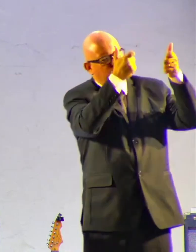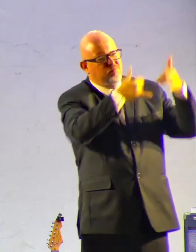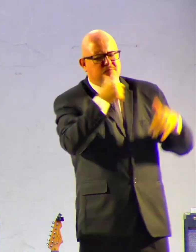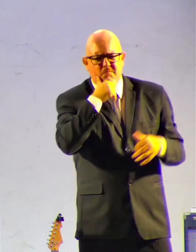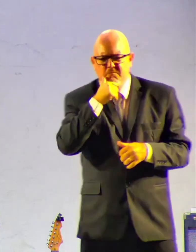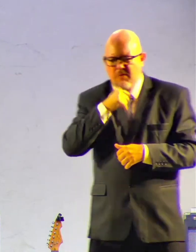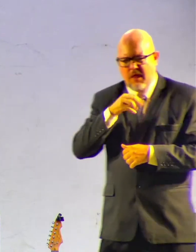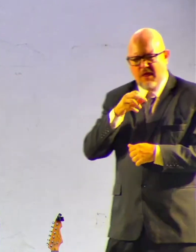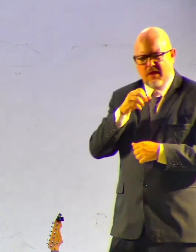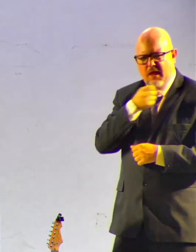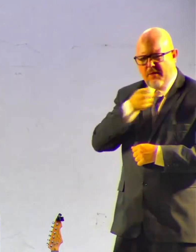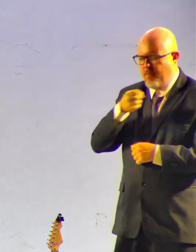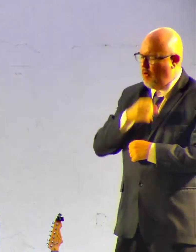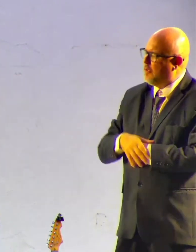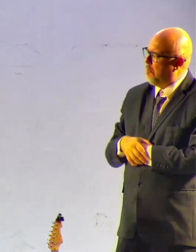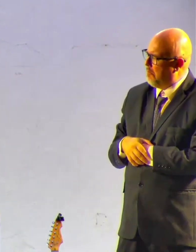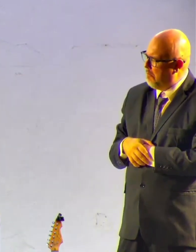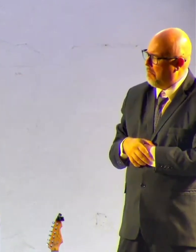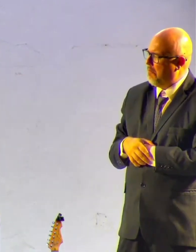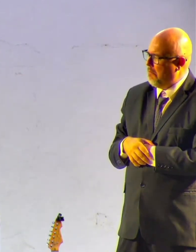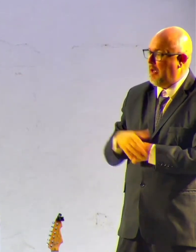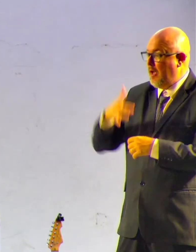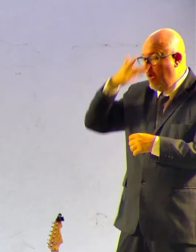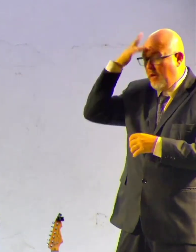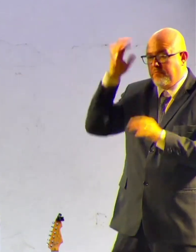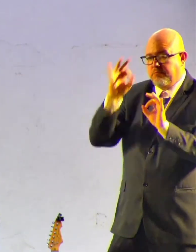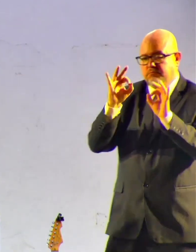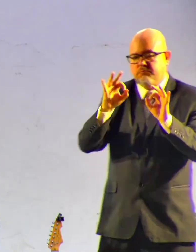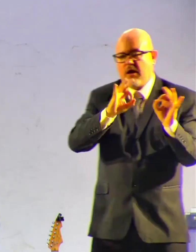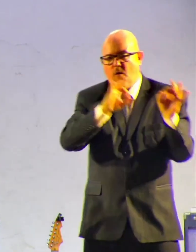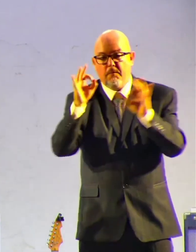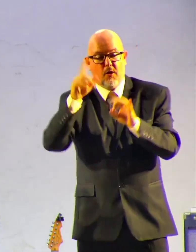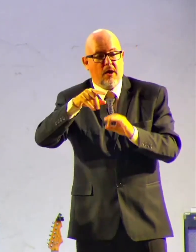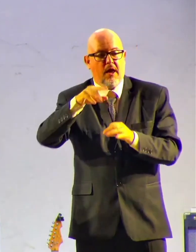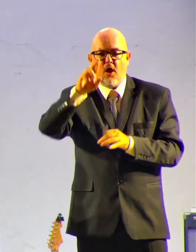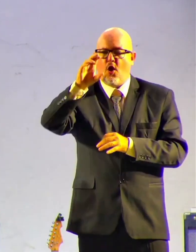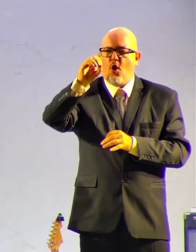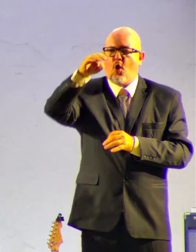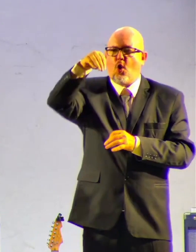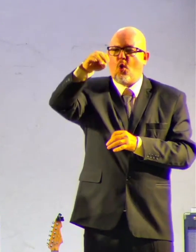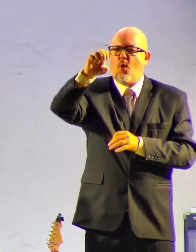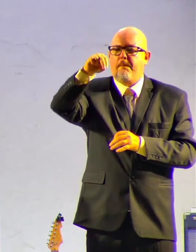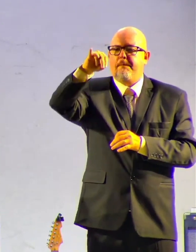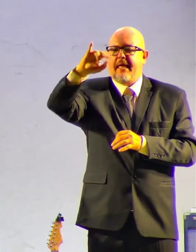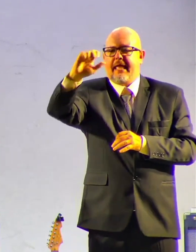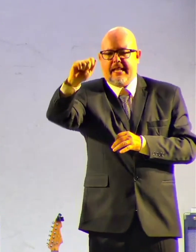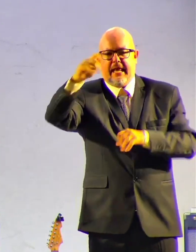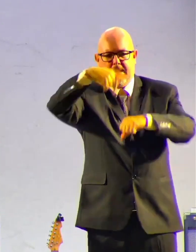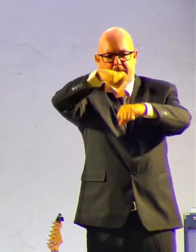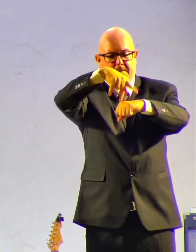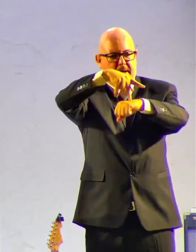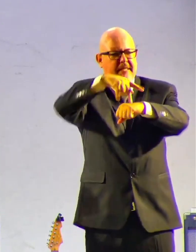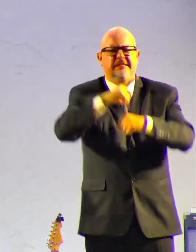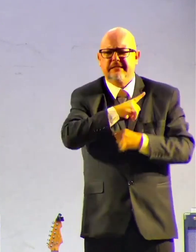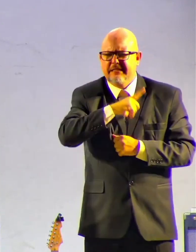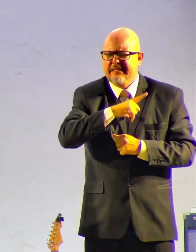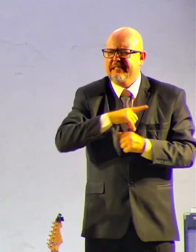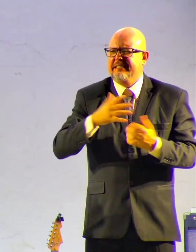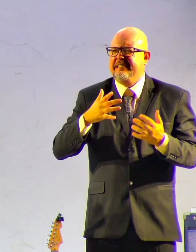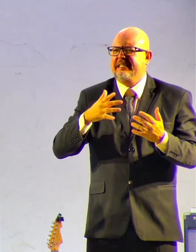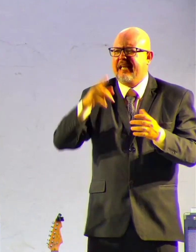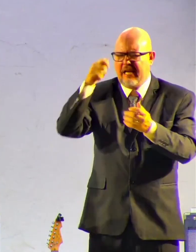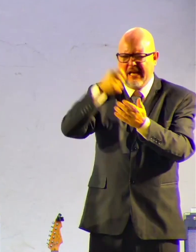Romênia. Muitos de vocês acompanharam que a Romênia viveu longos anos debaixo de um